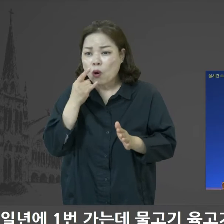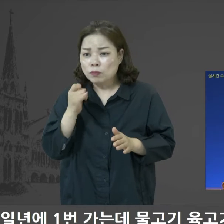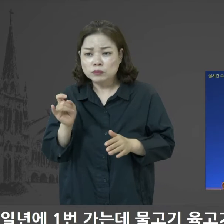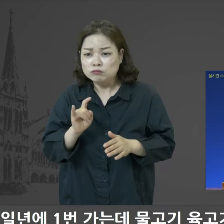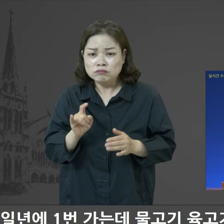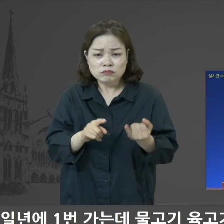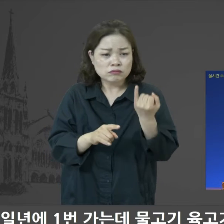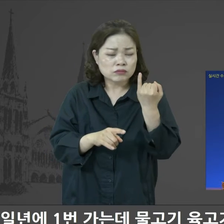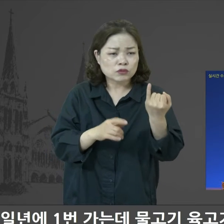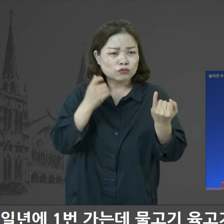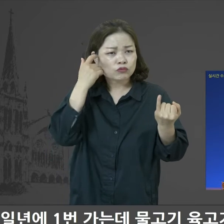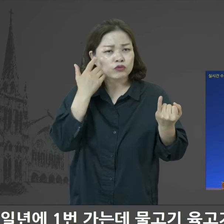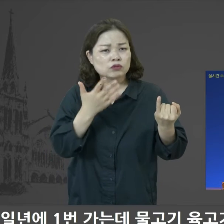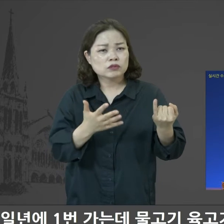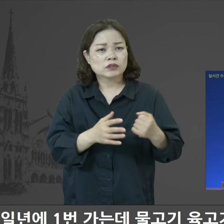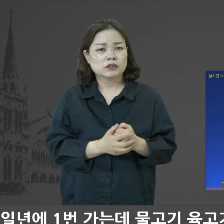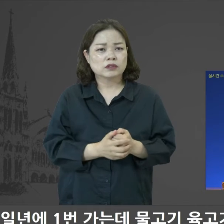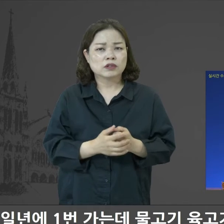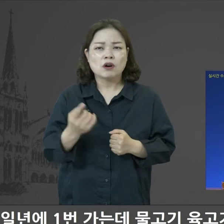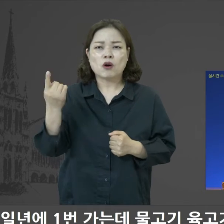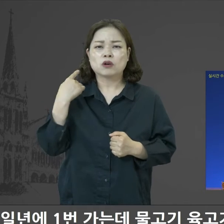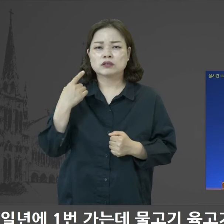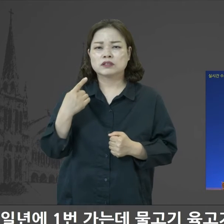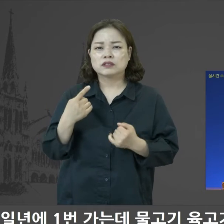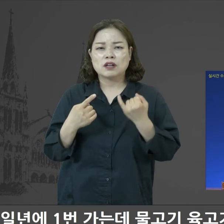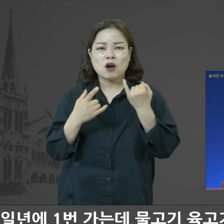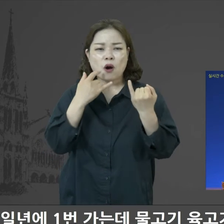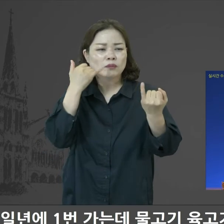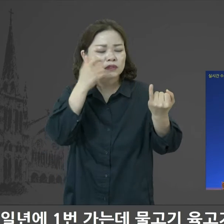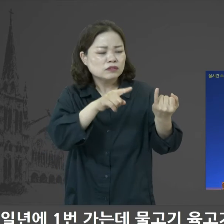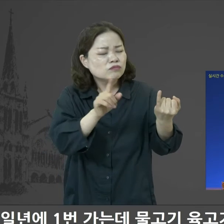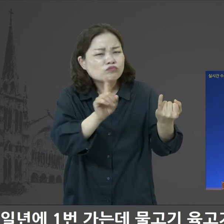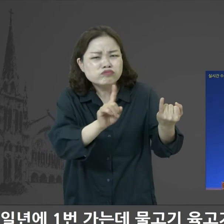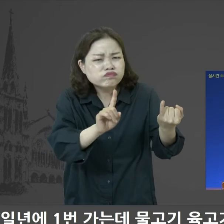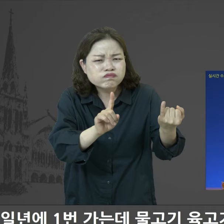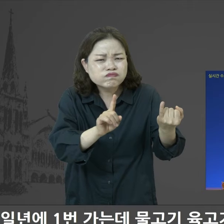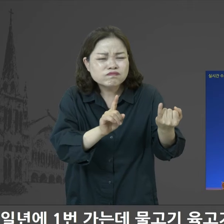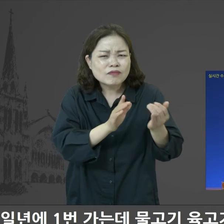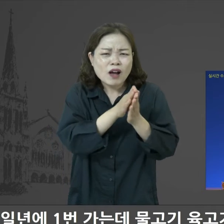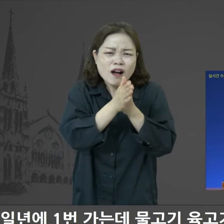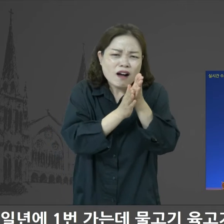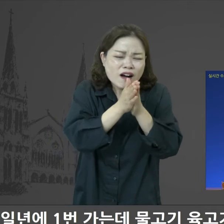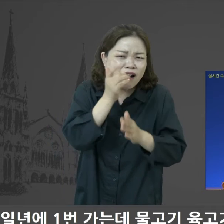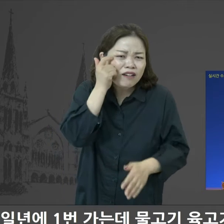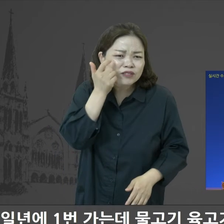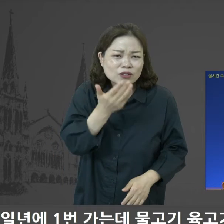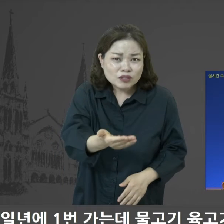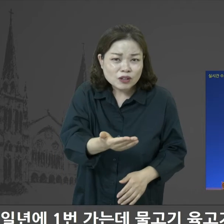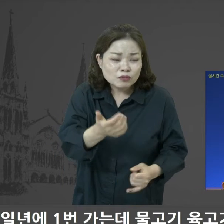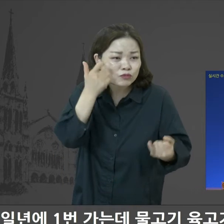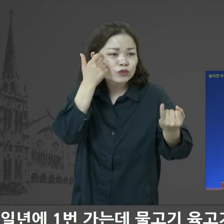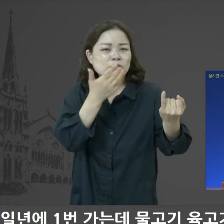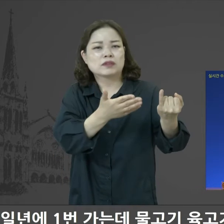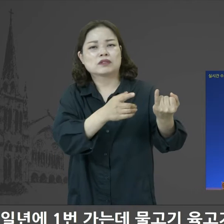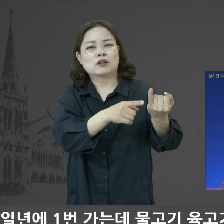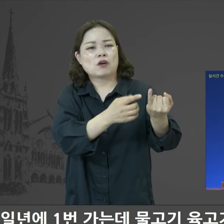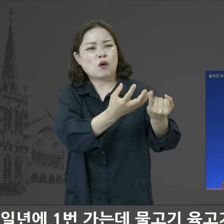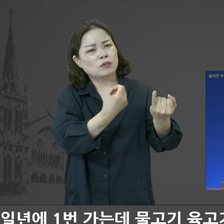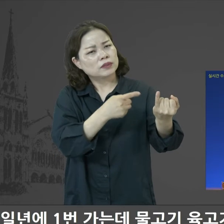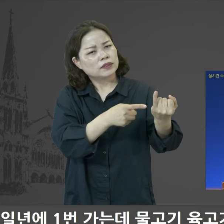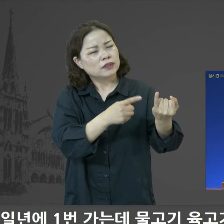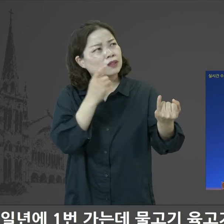주문을 외우는지 너무 궁금해서 어제 제 어머니에게 전화를 드렸습니다. 어머니 그때 무슨 내용으로 주문을 외우셨습니까? 라고 여쭤봤어요. 그러니